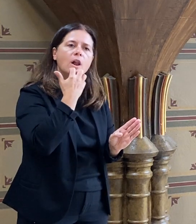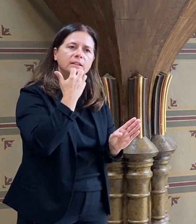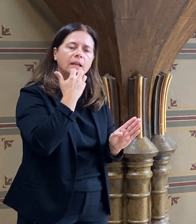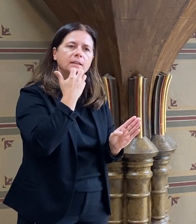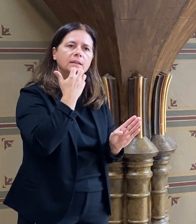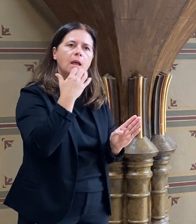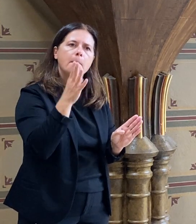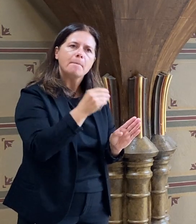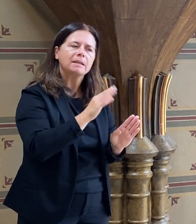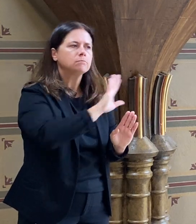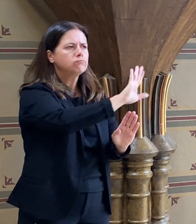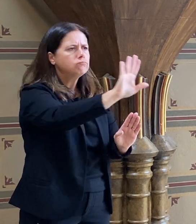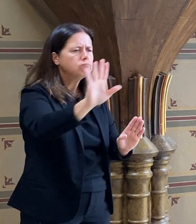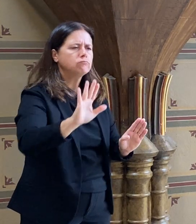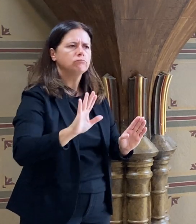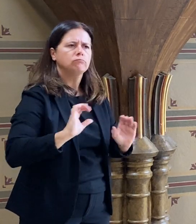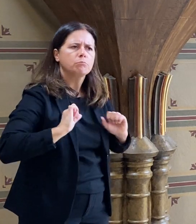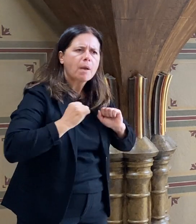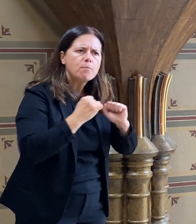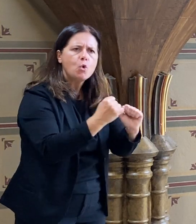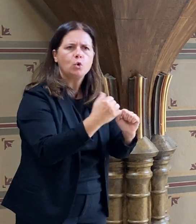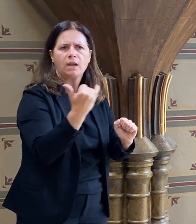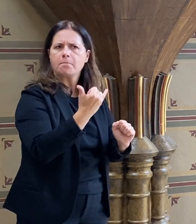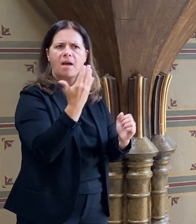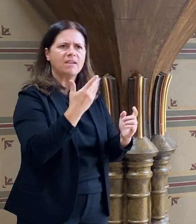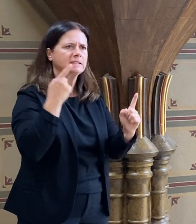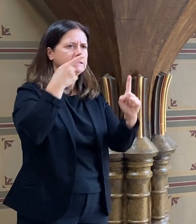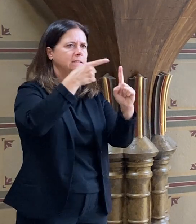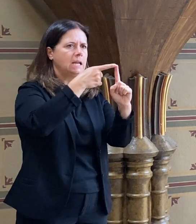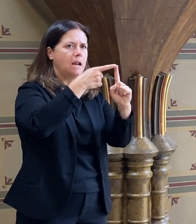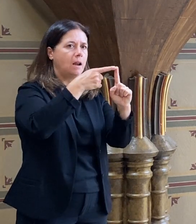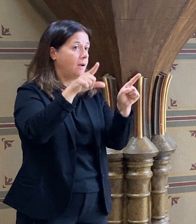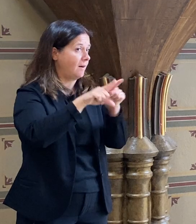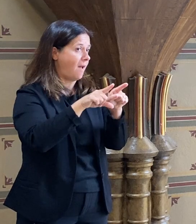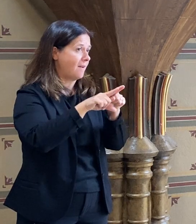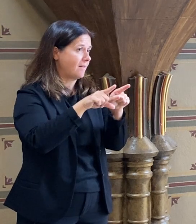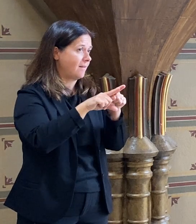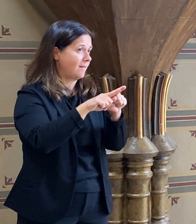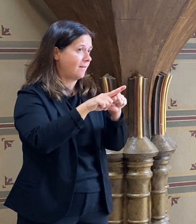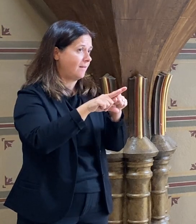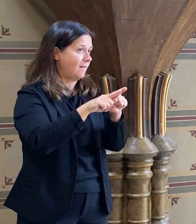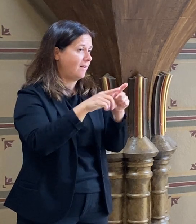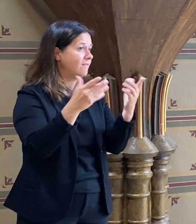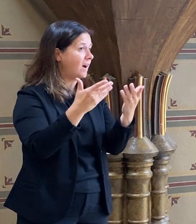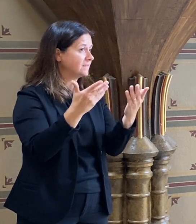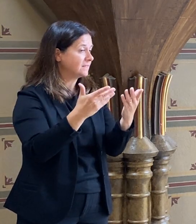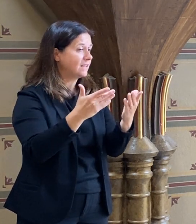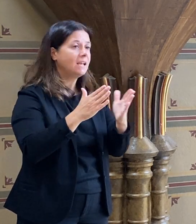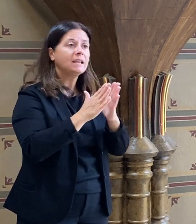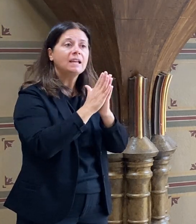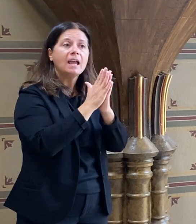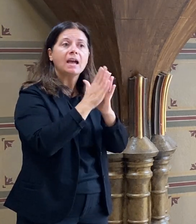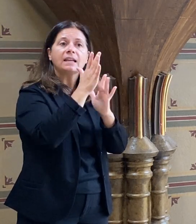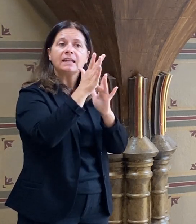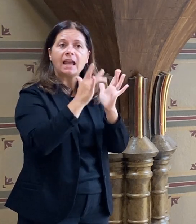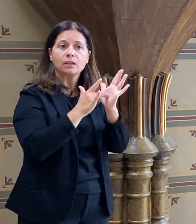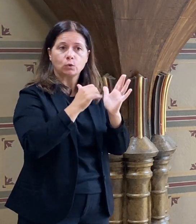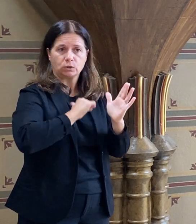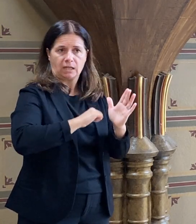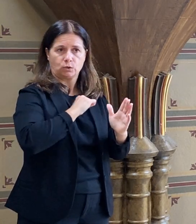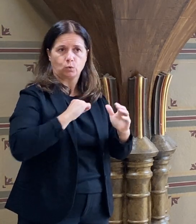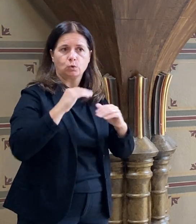mit all ihren Bemühungen letztlich immer das Gleiche. Nämlich die Kirche Jesu Christi